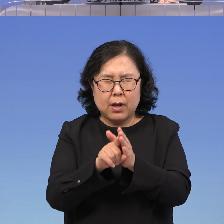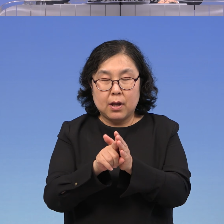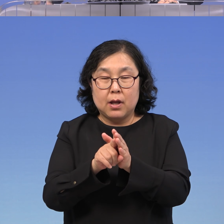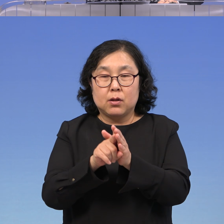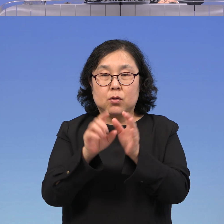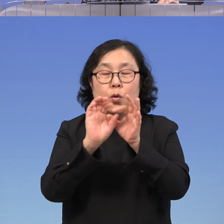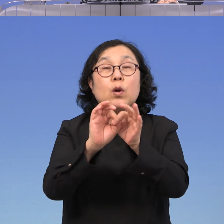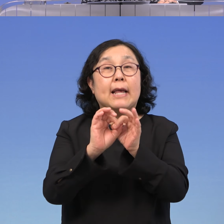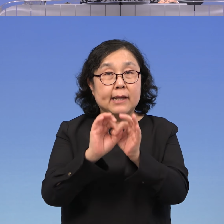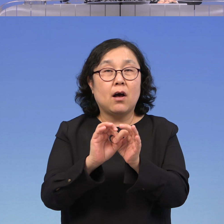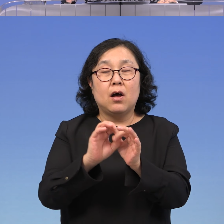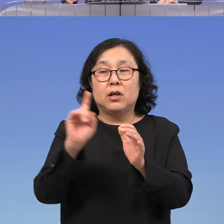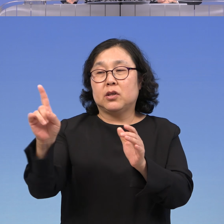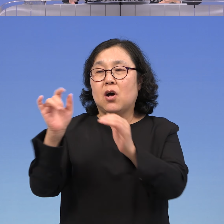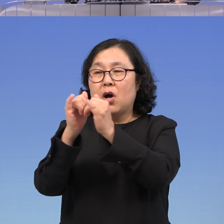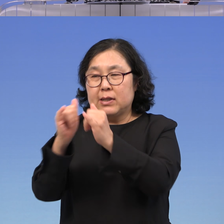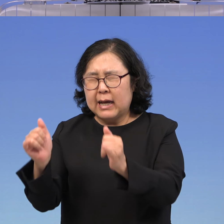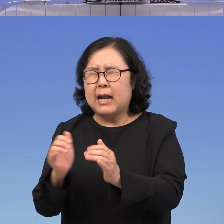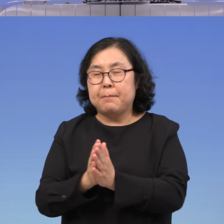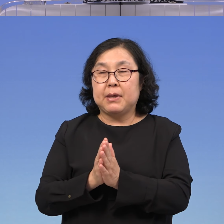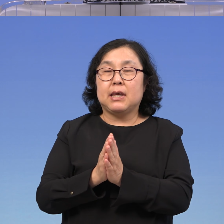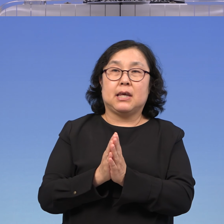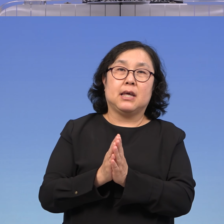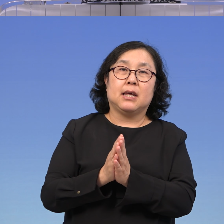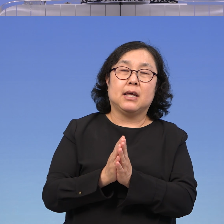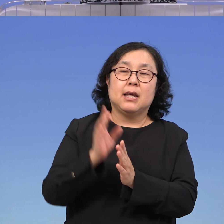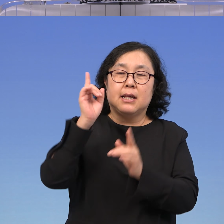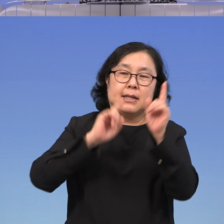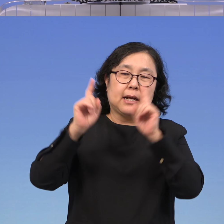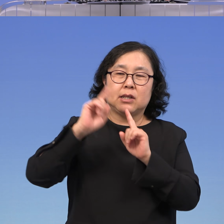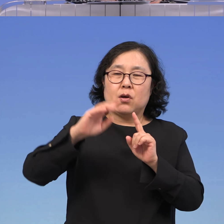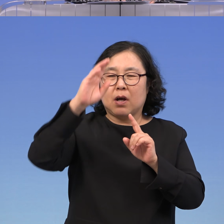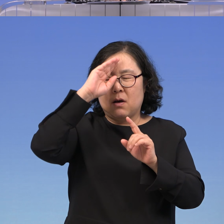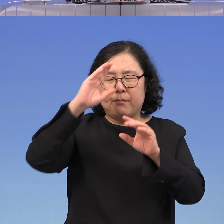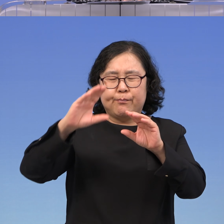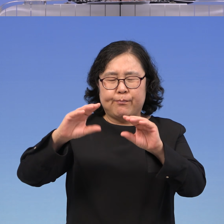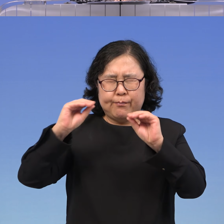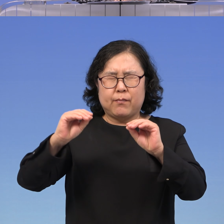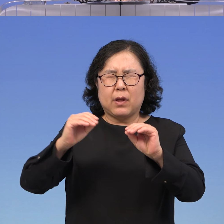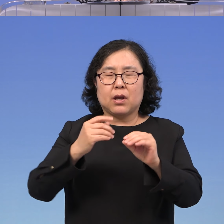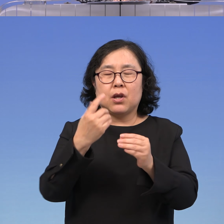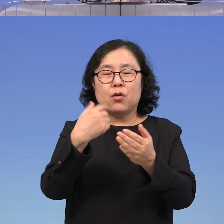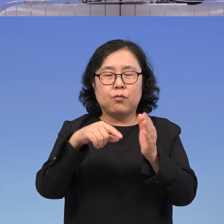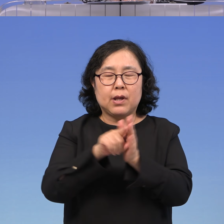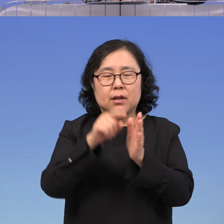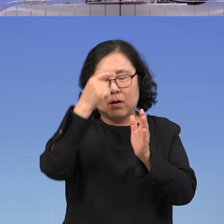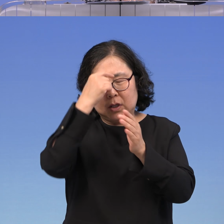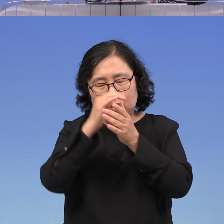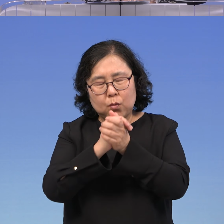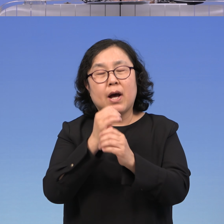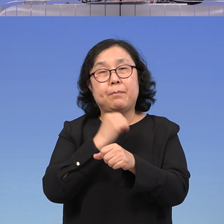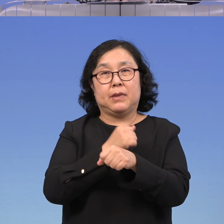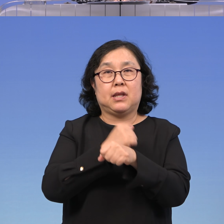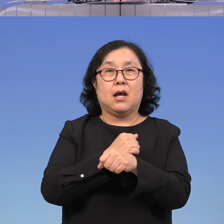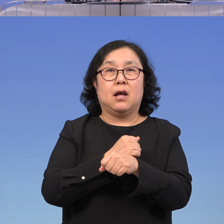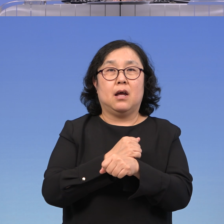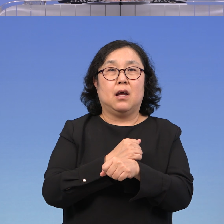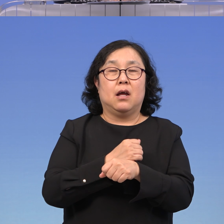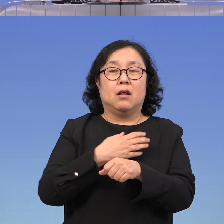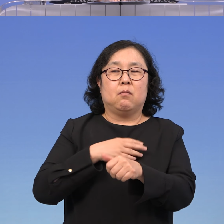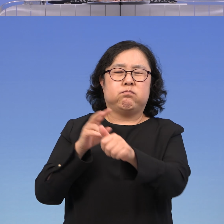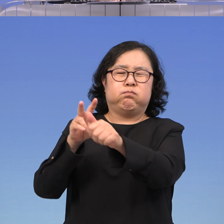그렇게 될 수만 있다면 주님 이것을 내가 잘 감당 하기를 원합니다 왜 기도 합니까 안되니까 기도